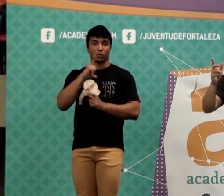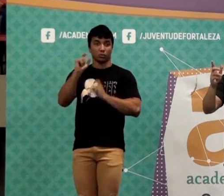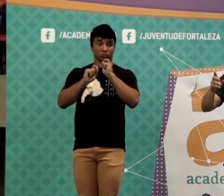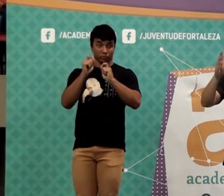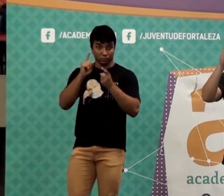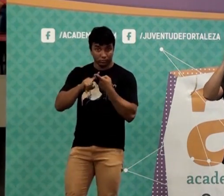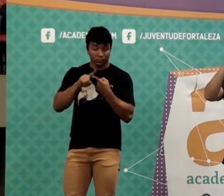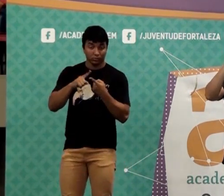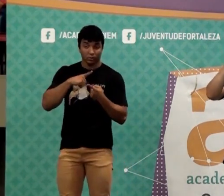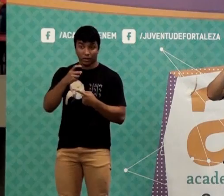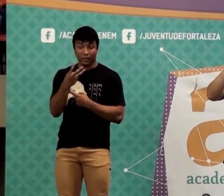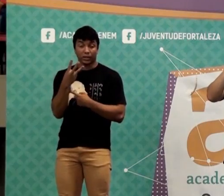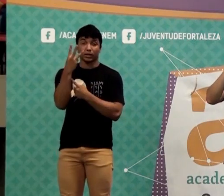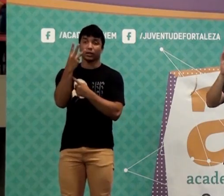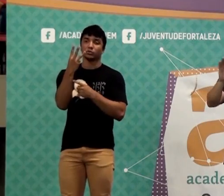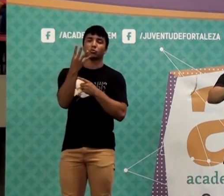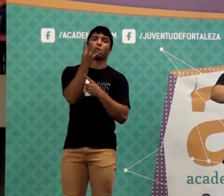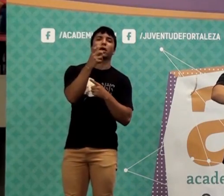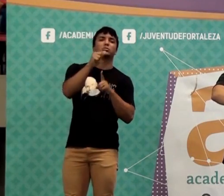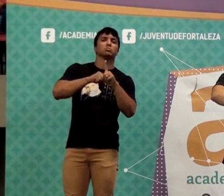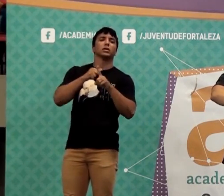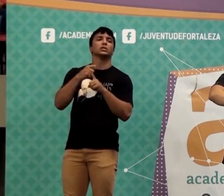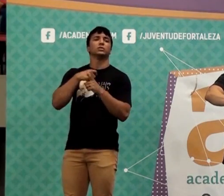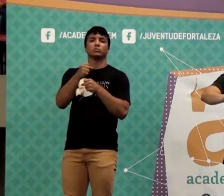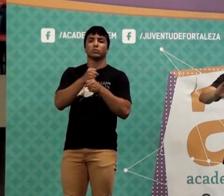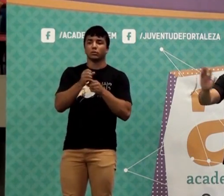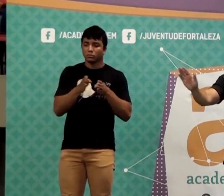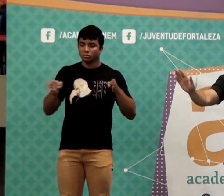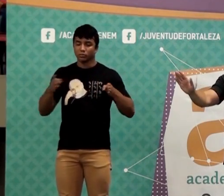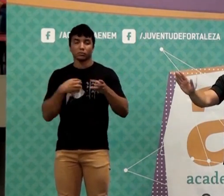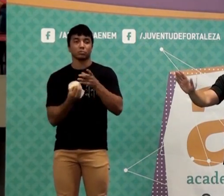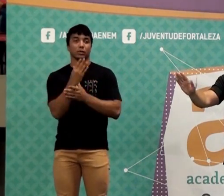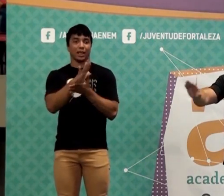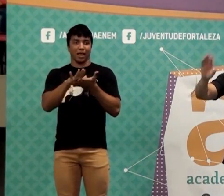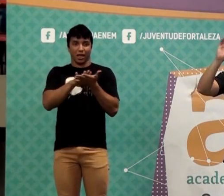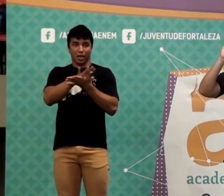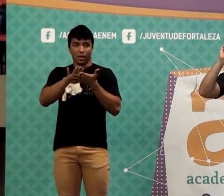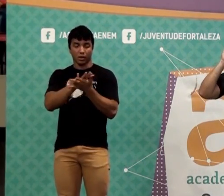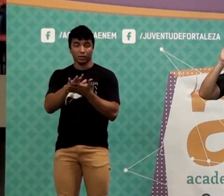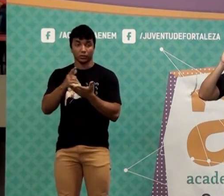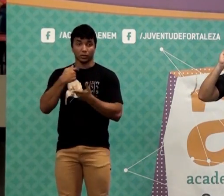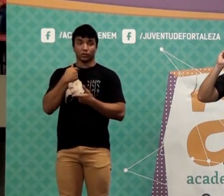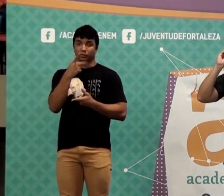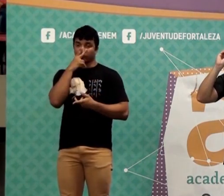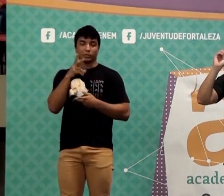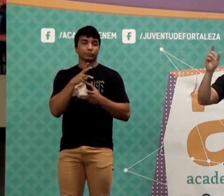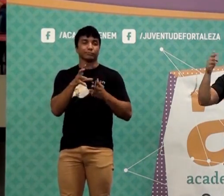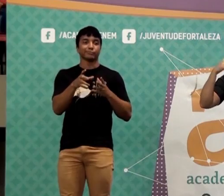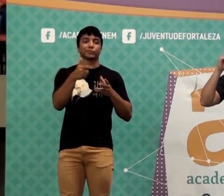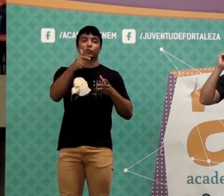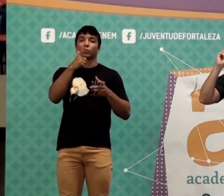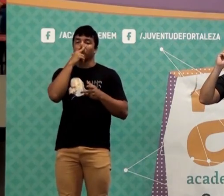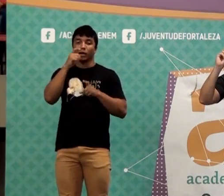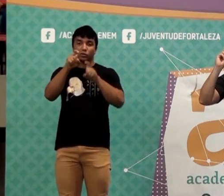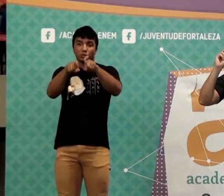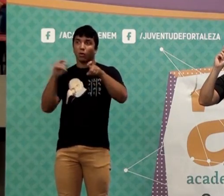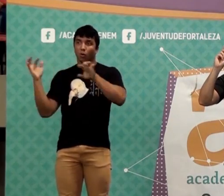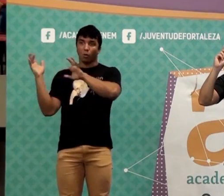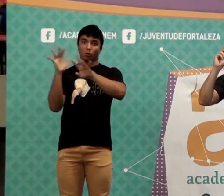aqui, tu vai me entregar. Tu já tem que trabalhar 3 dias de graça. E 1/3 do que tu